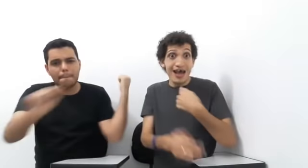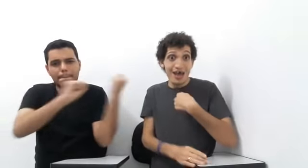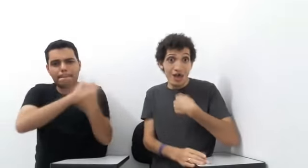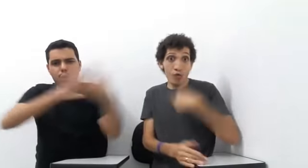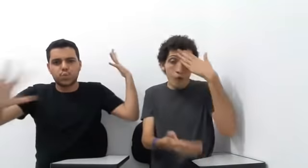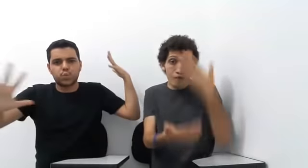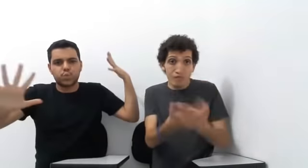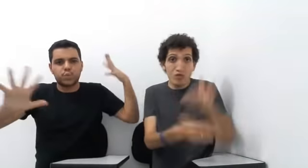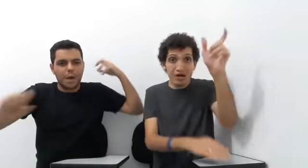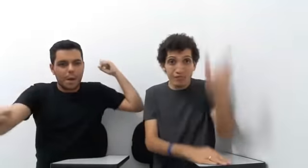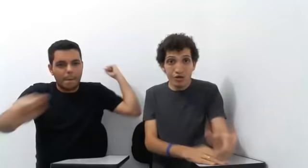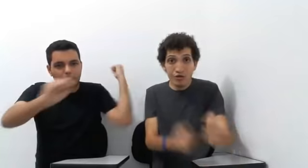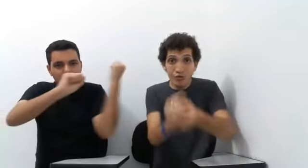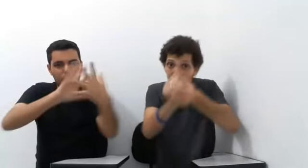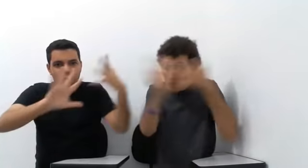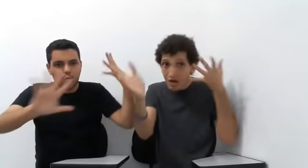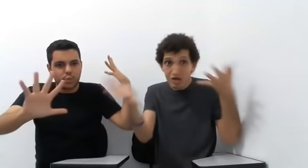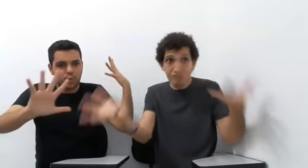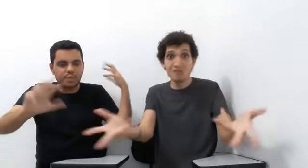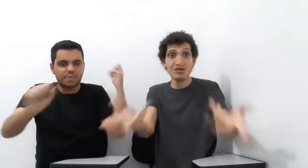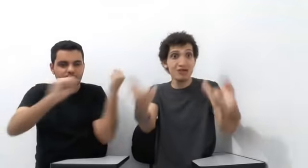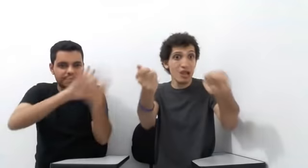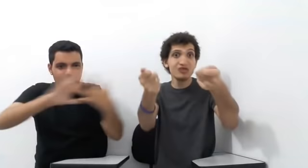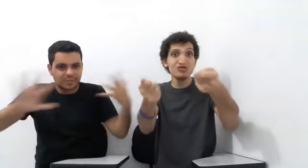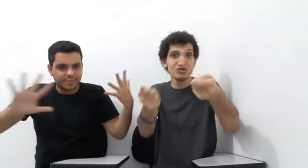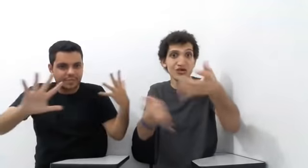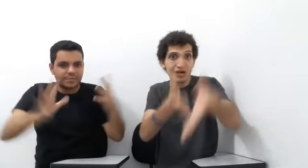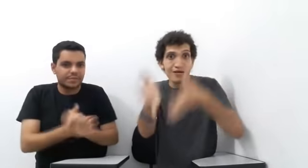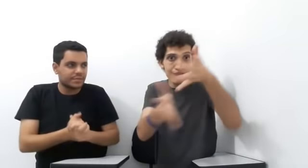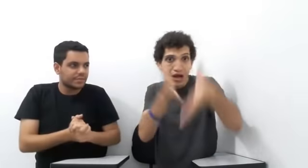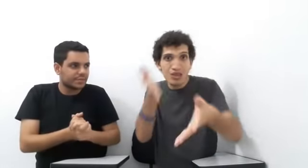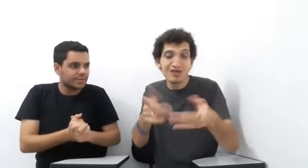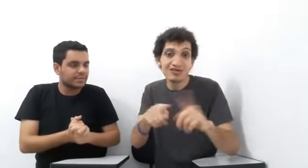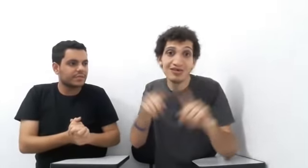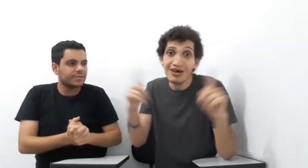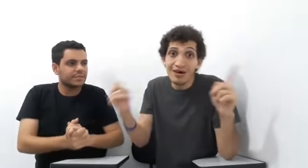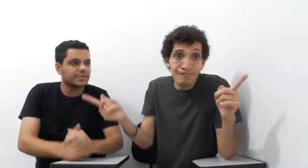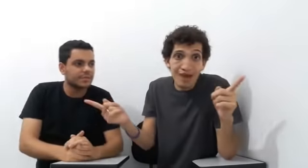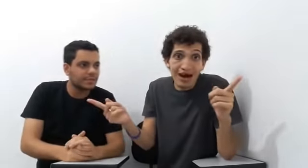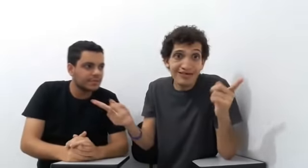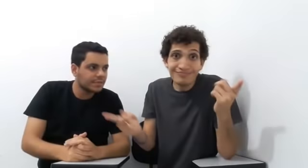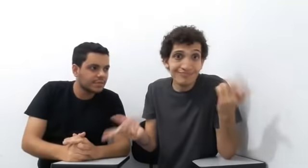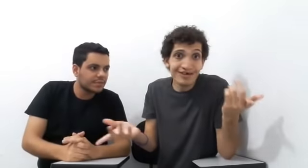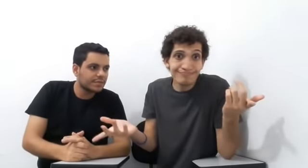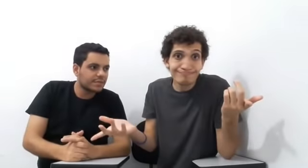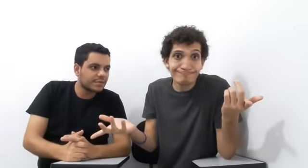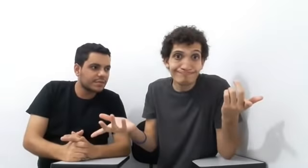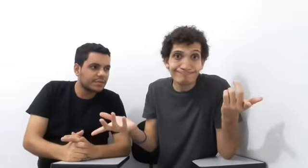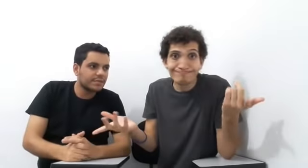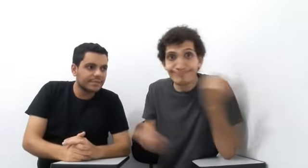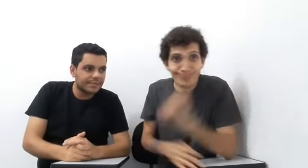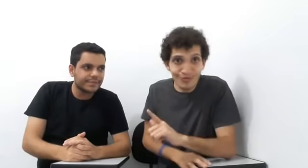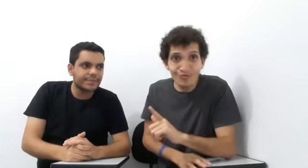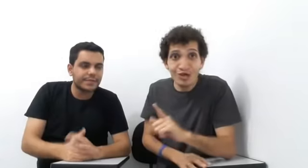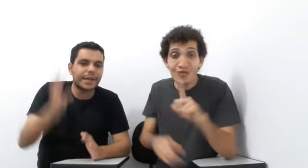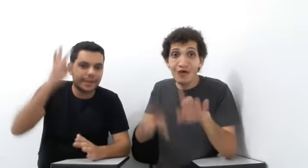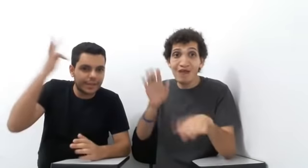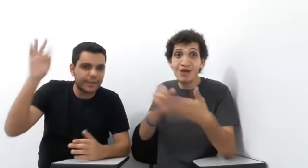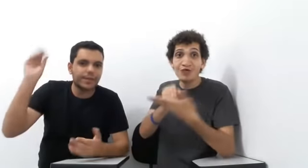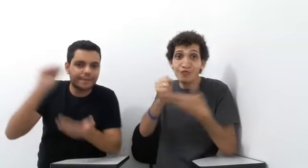eu confio nessa pessoa, fluente mesmo, excelente, na Libras. Mas, né? Então, às vezes o curso